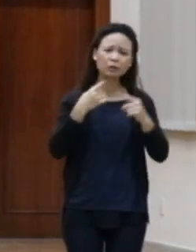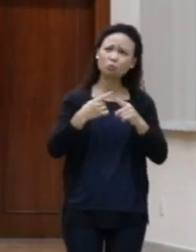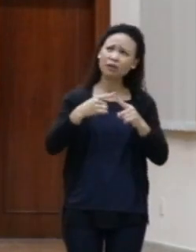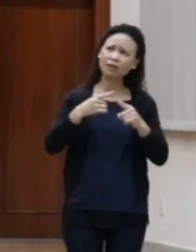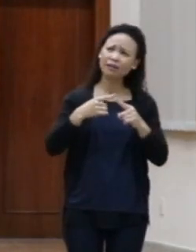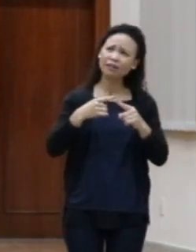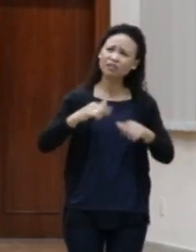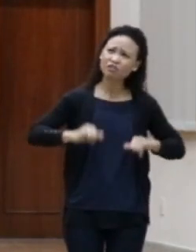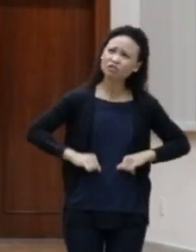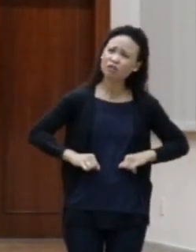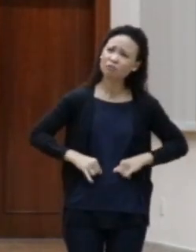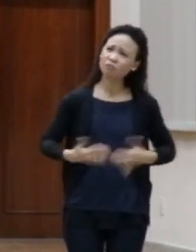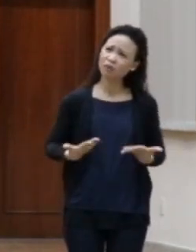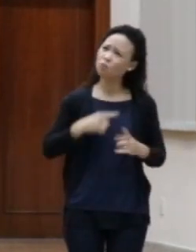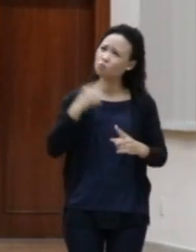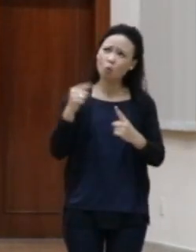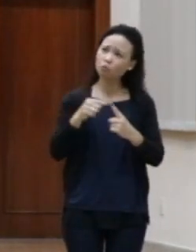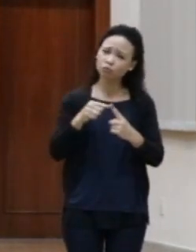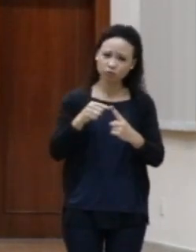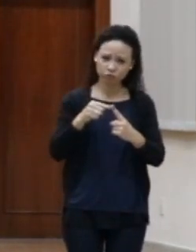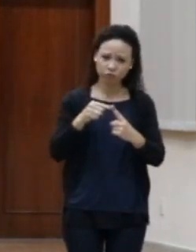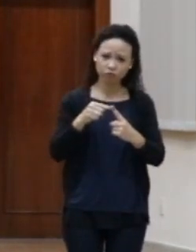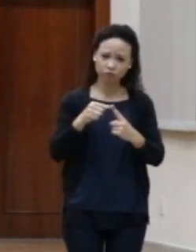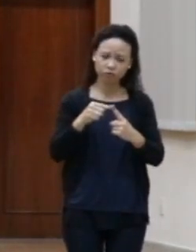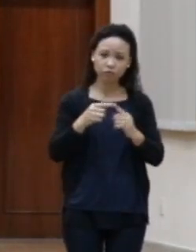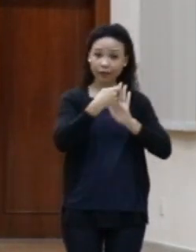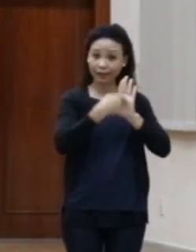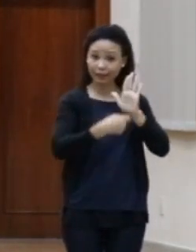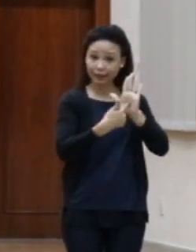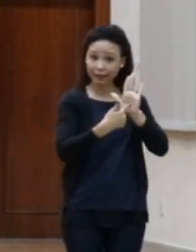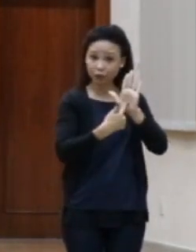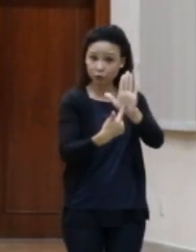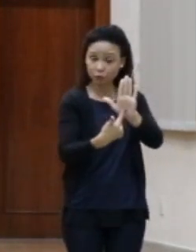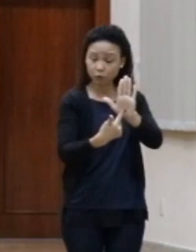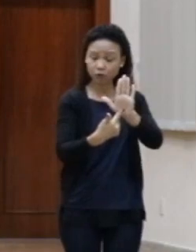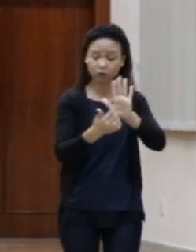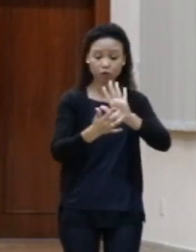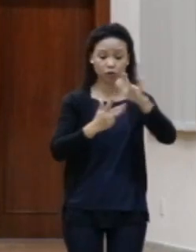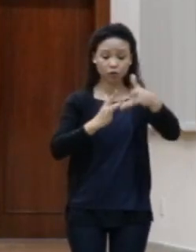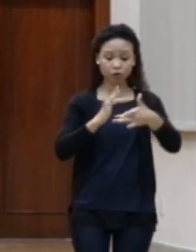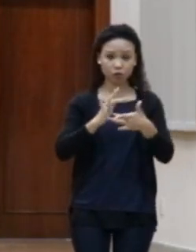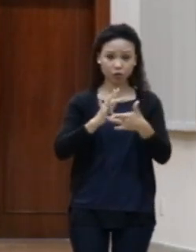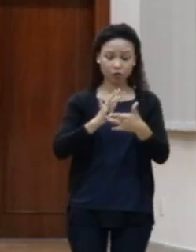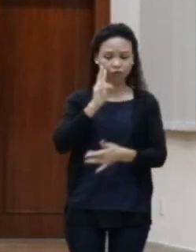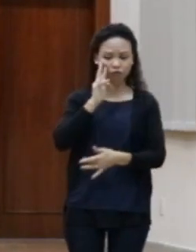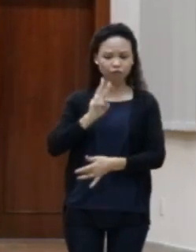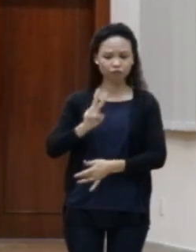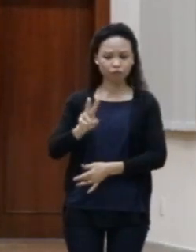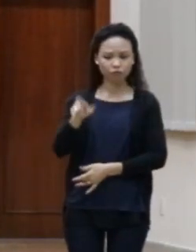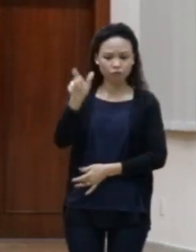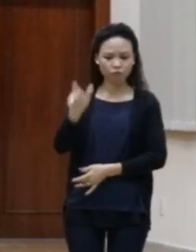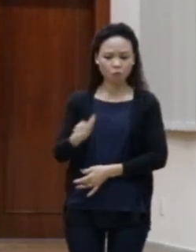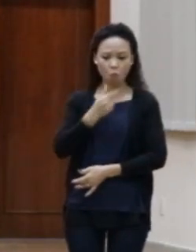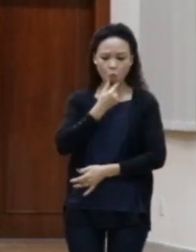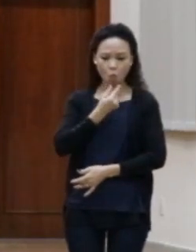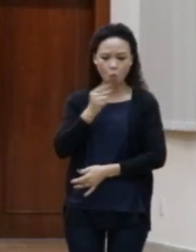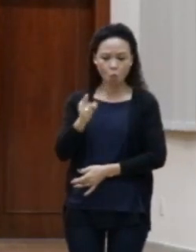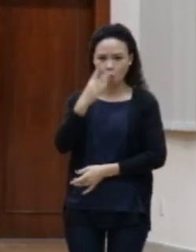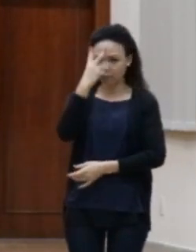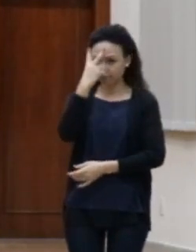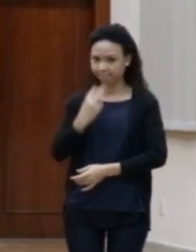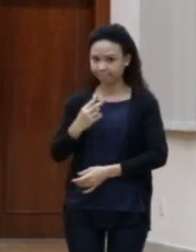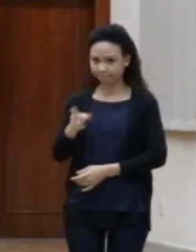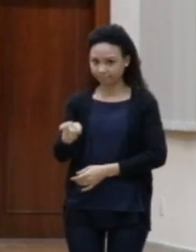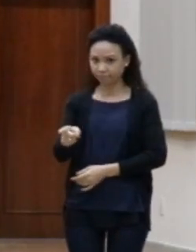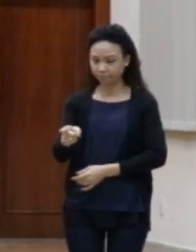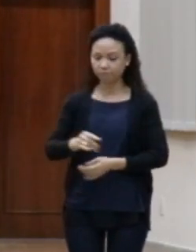dessa noite. No texto aqui dessa noite, Jesus vê um homem cego de nascença. E